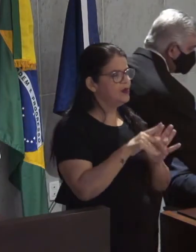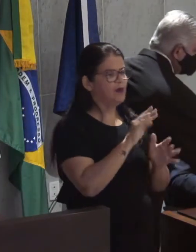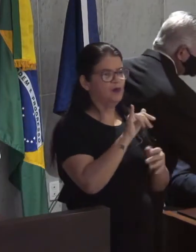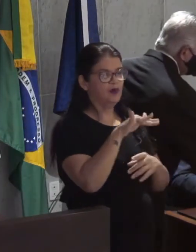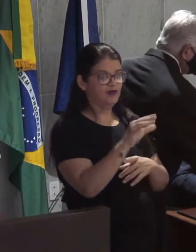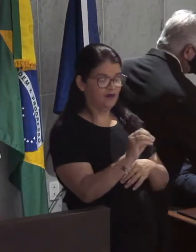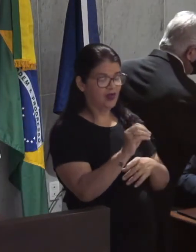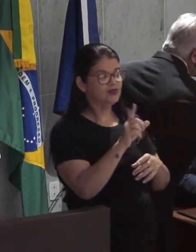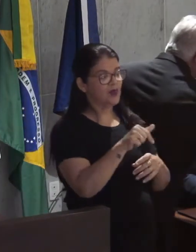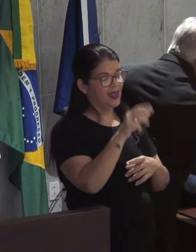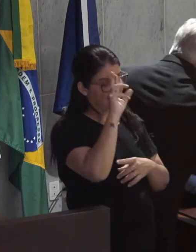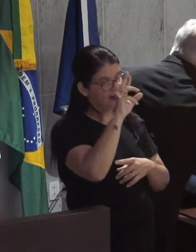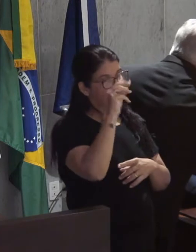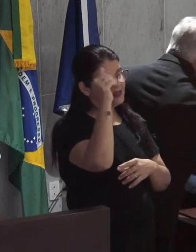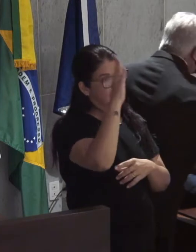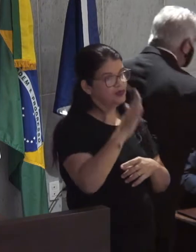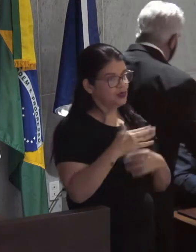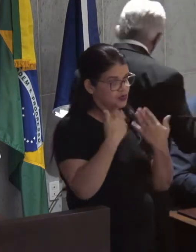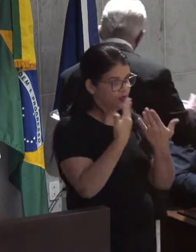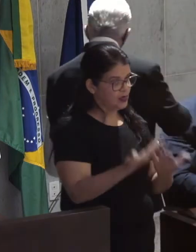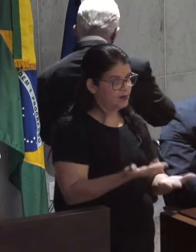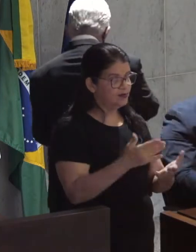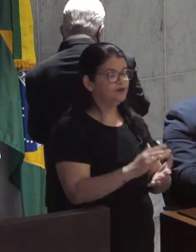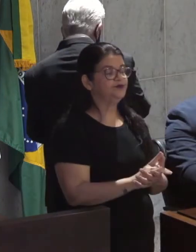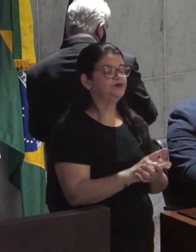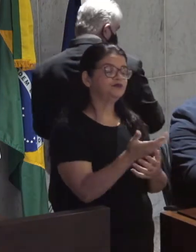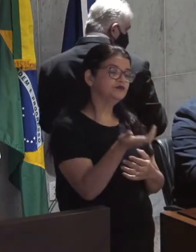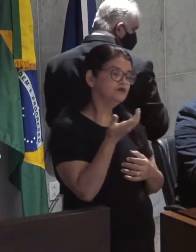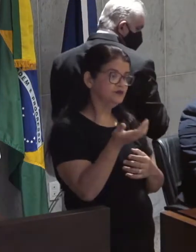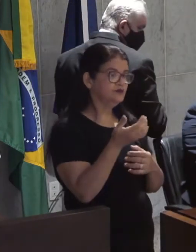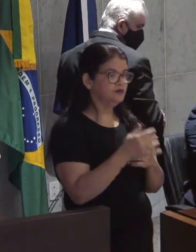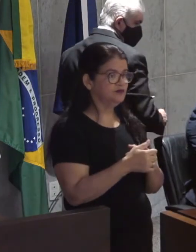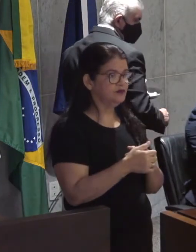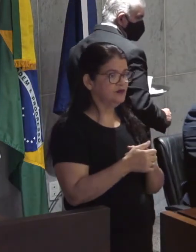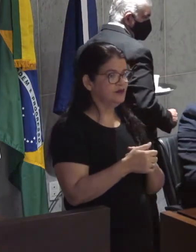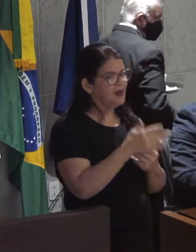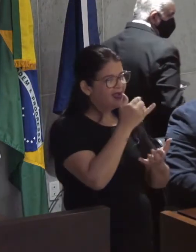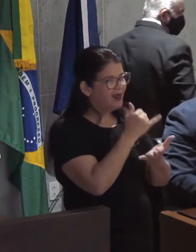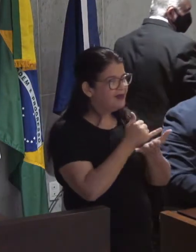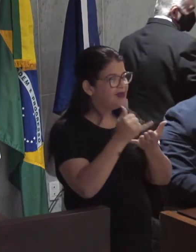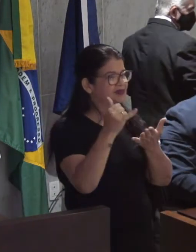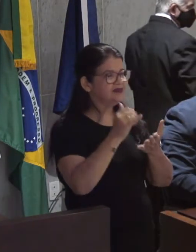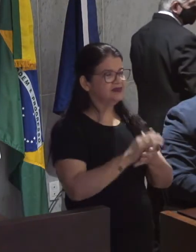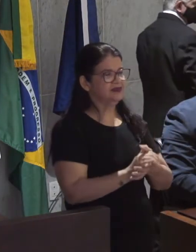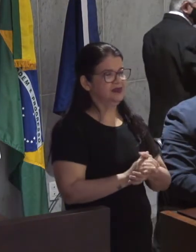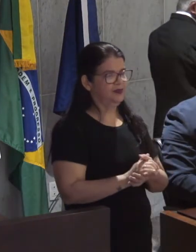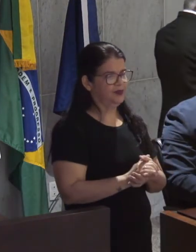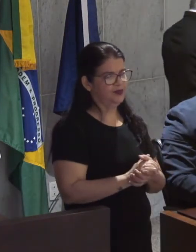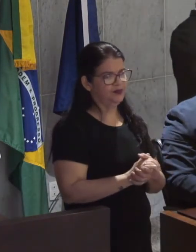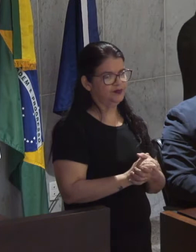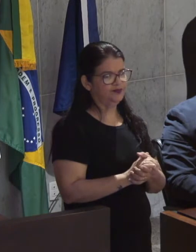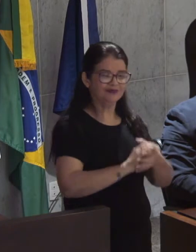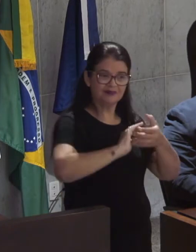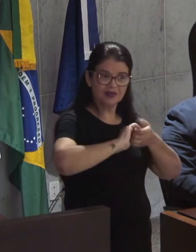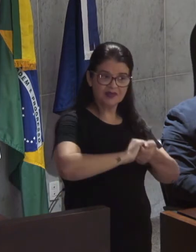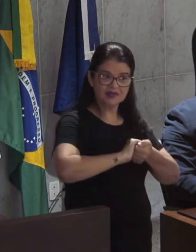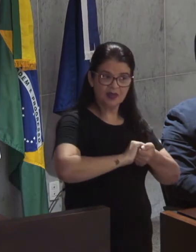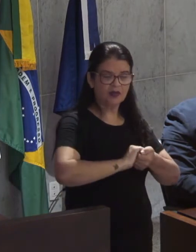que é da direção nacional. Eu queria, a princípio, saudar,